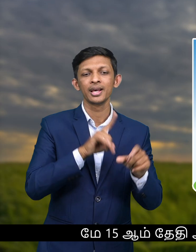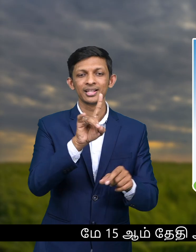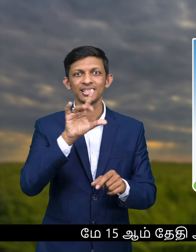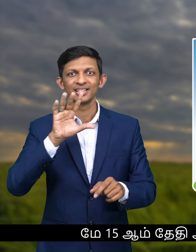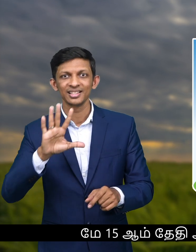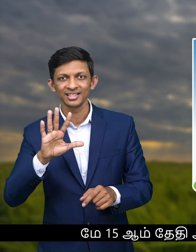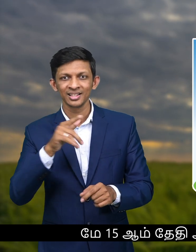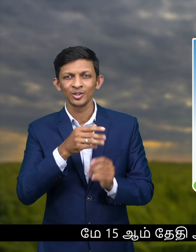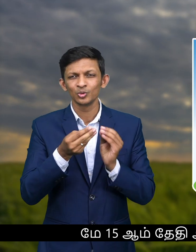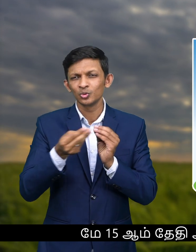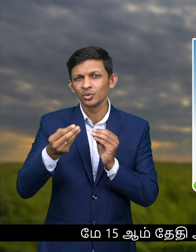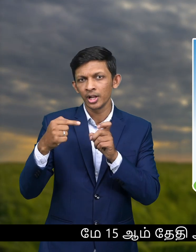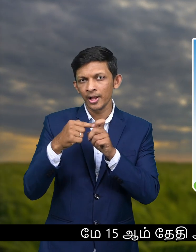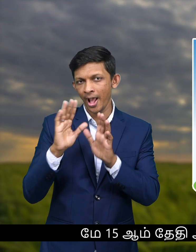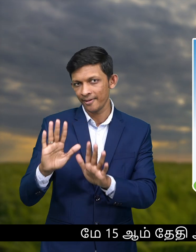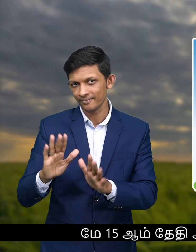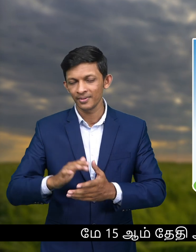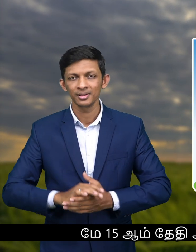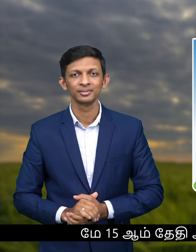அது கிழக்குக்கு அருகில் இருக்கும்.